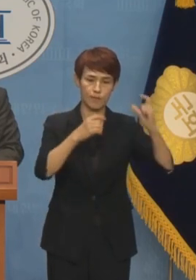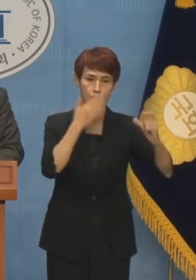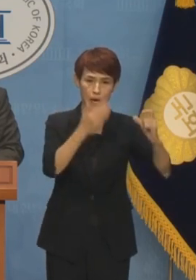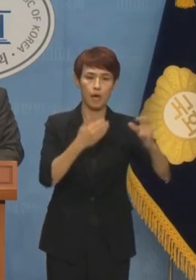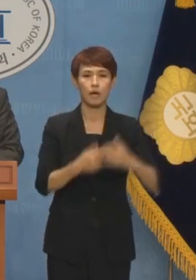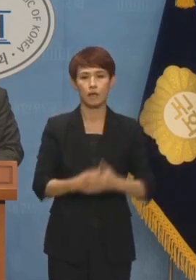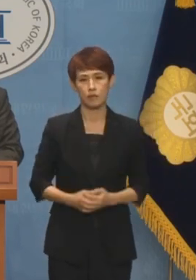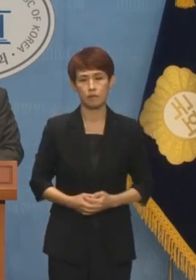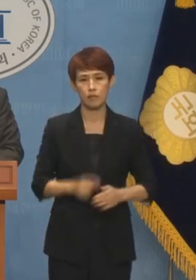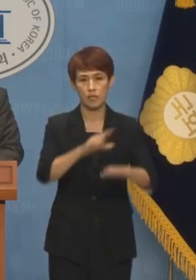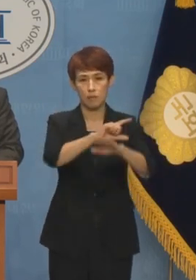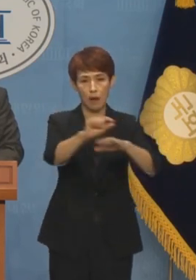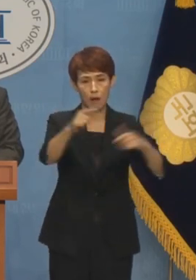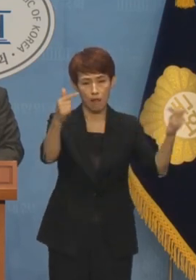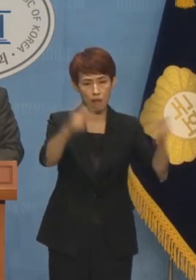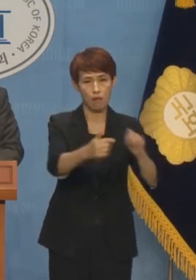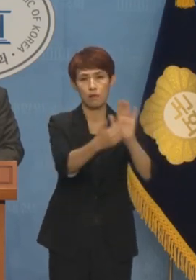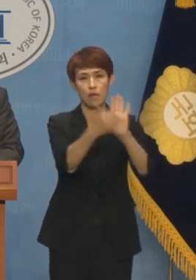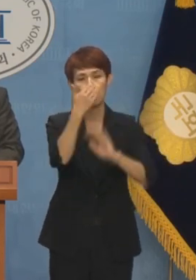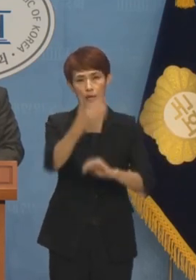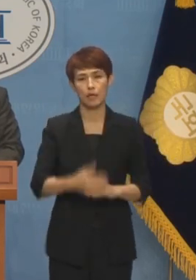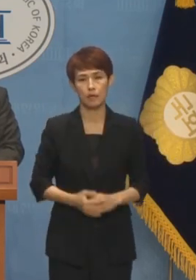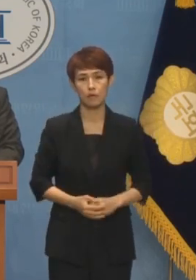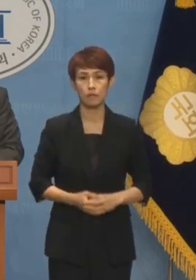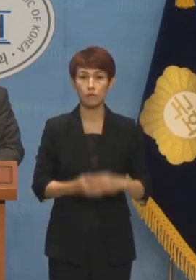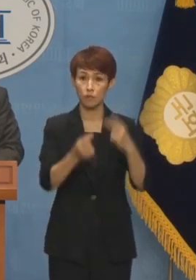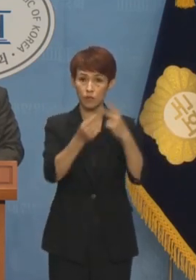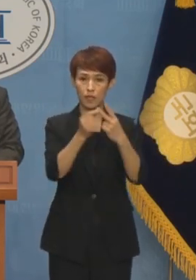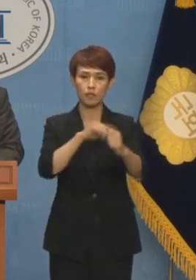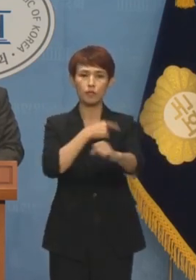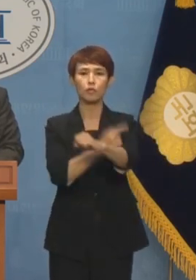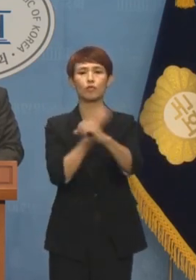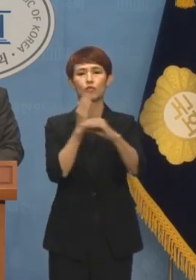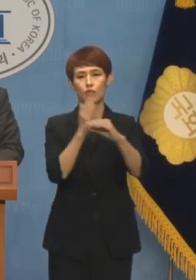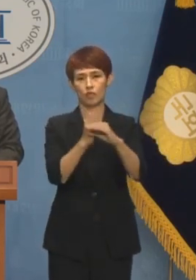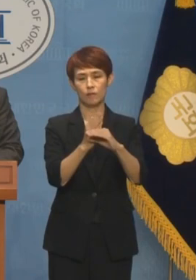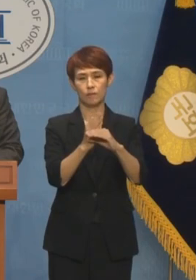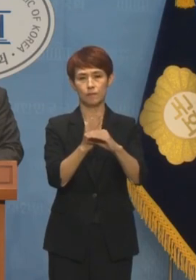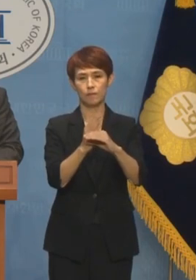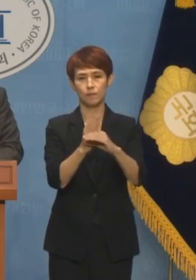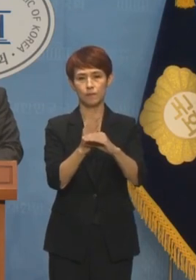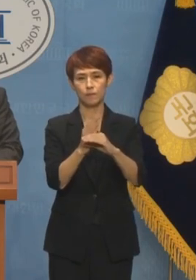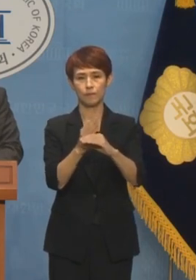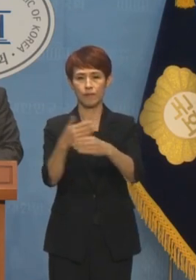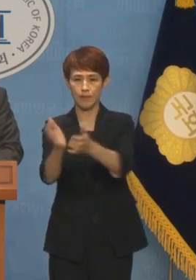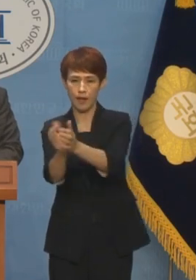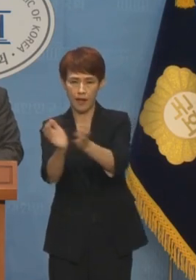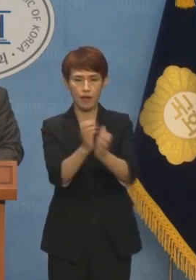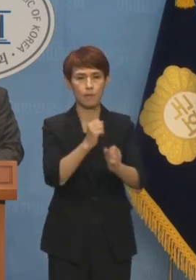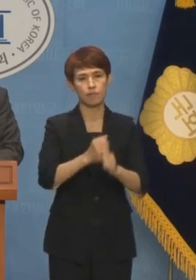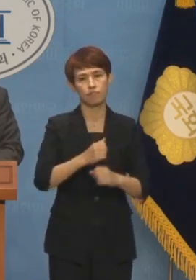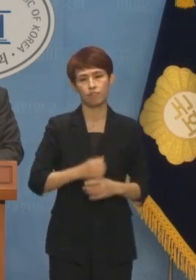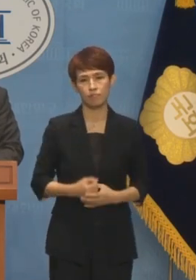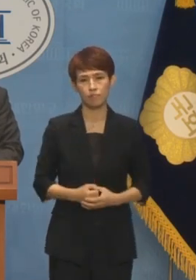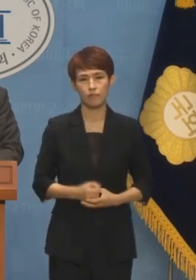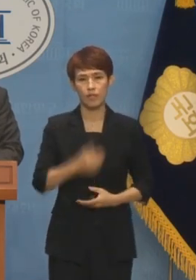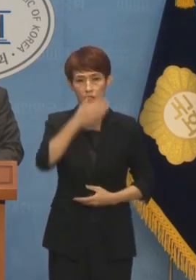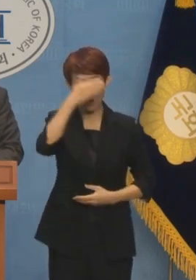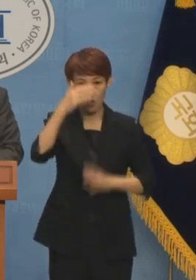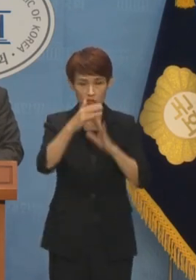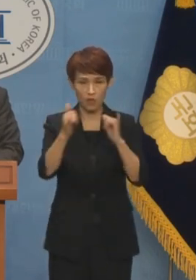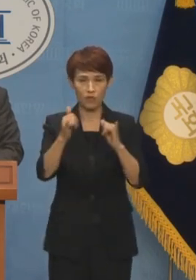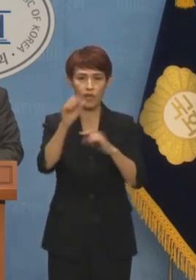수 있습니다. 둘째, 능력 중심의 정의화, 다당제를 지향하겠습니다. 청년